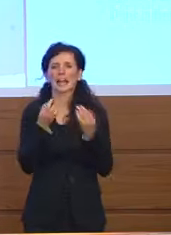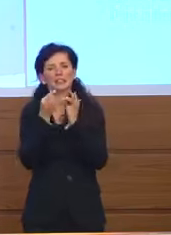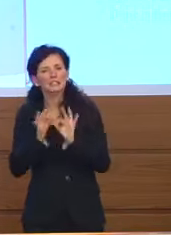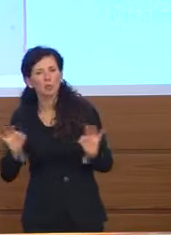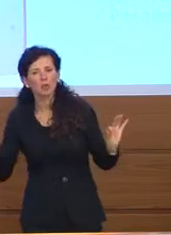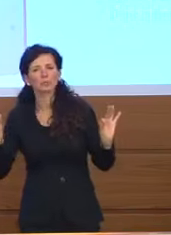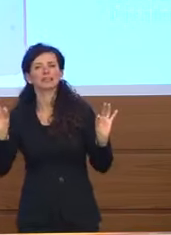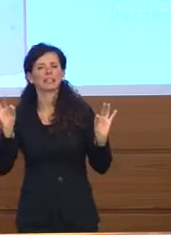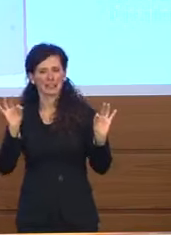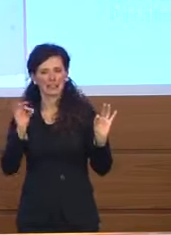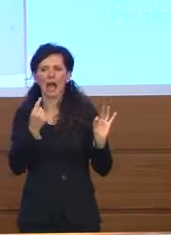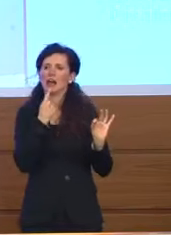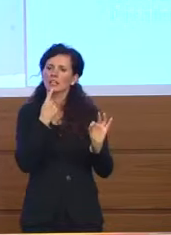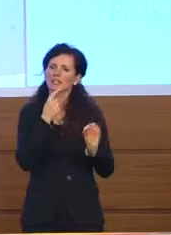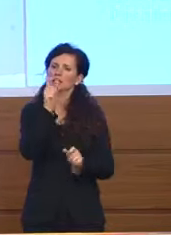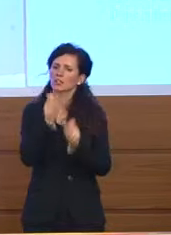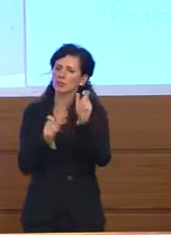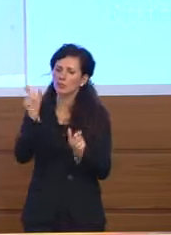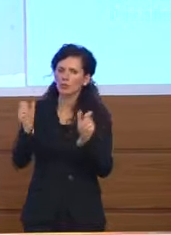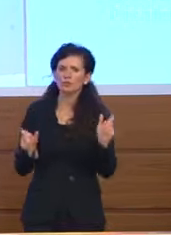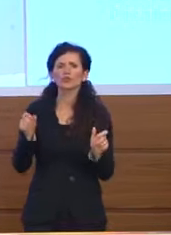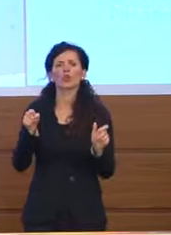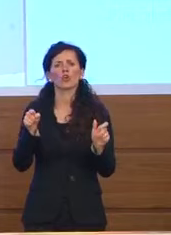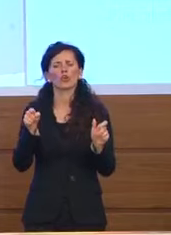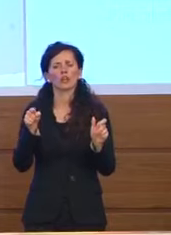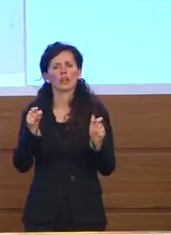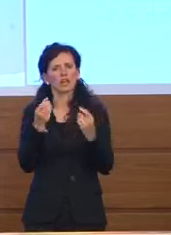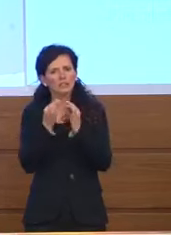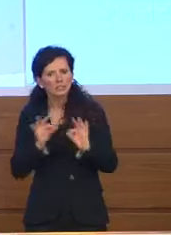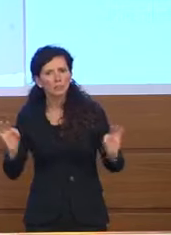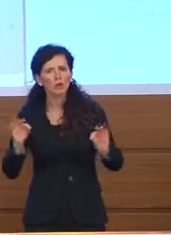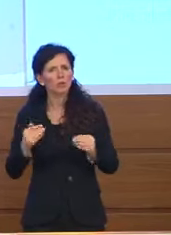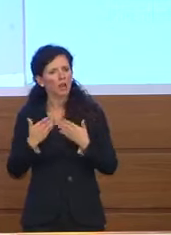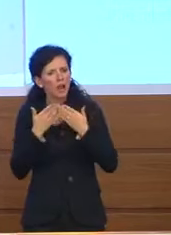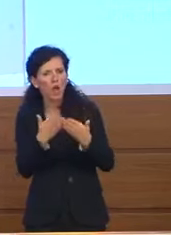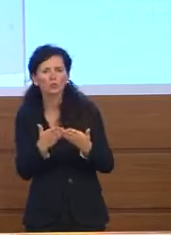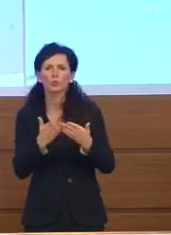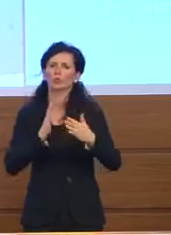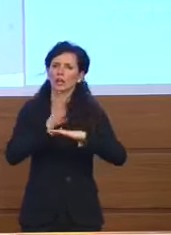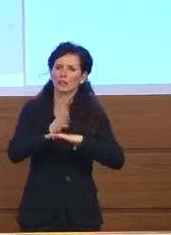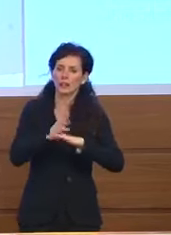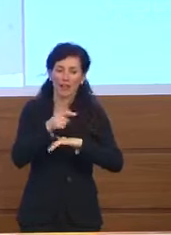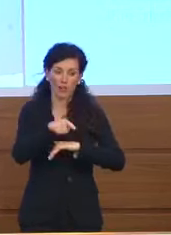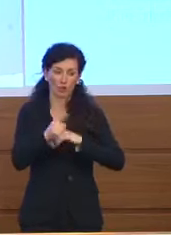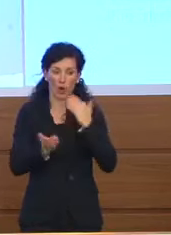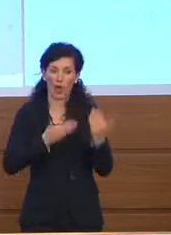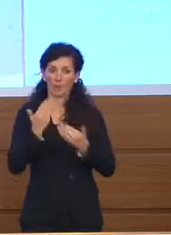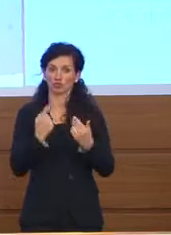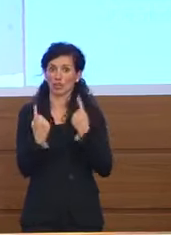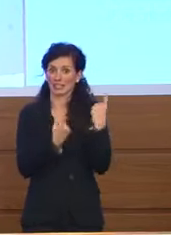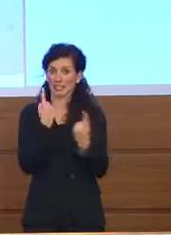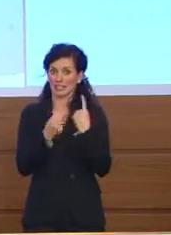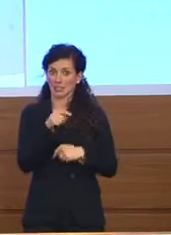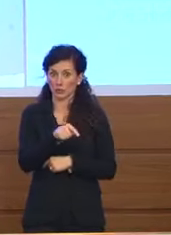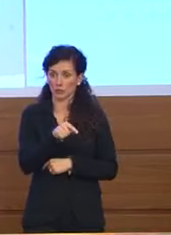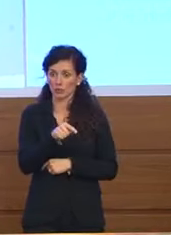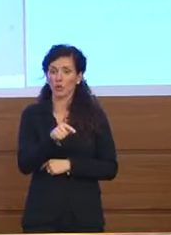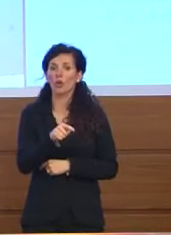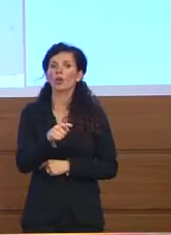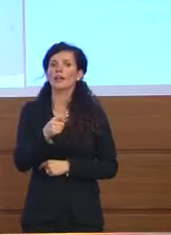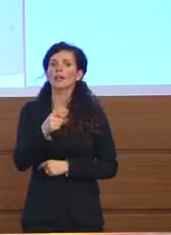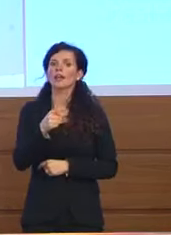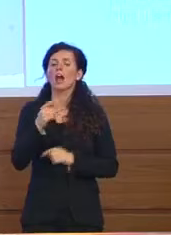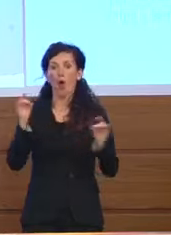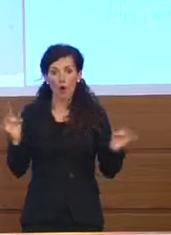coloro i quali si mettono a disposizione per fronteggiare questa emergenza voglio ricordare che si è conclusa